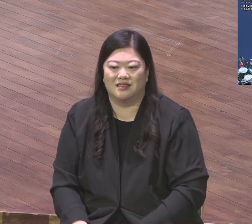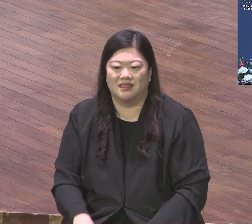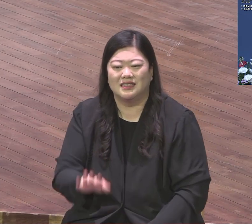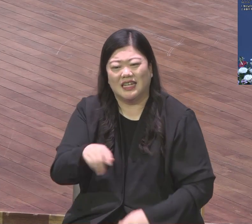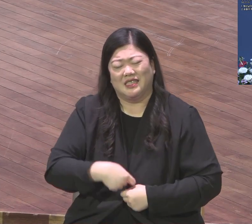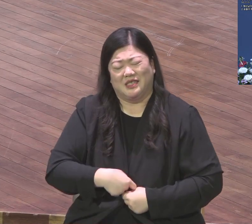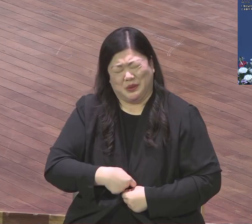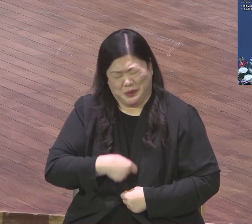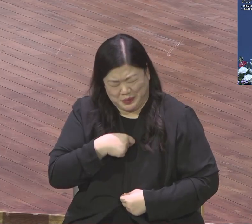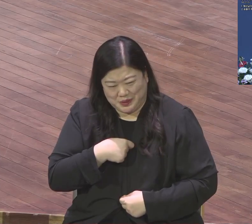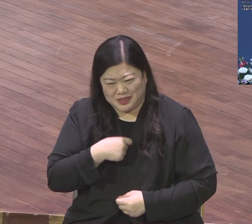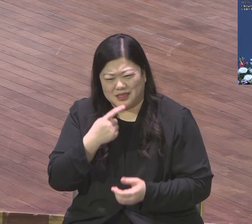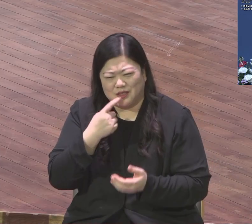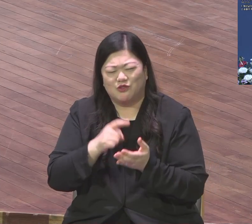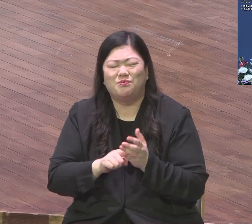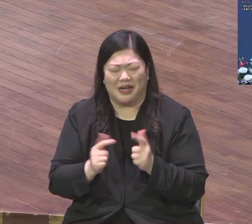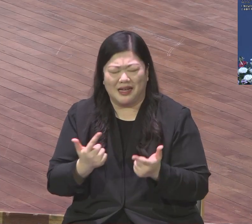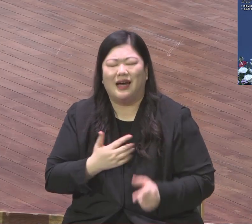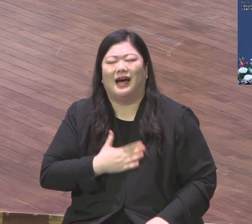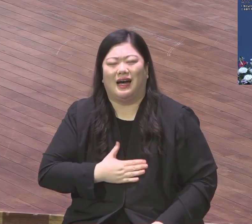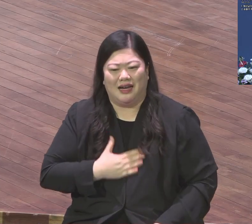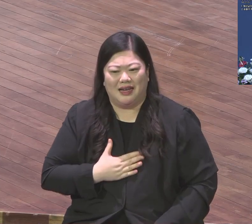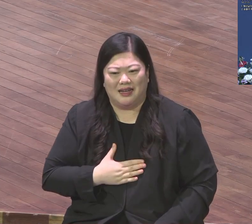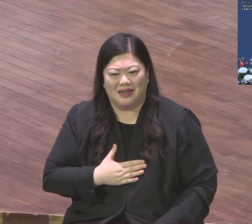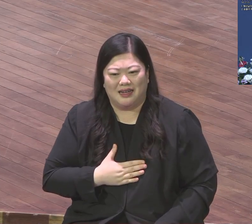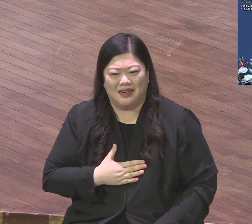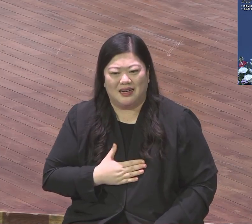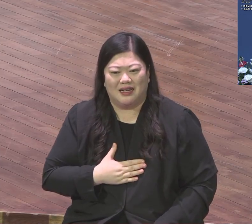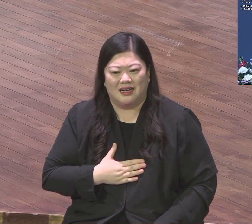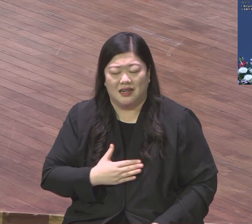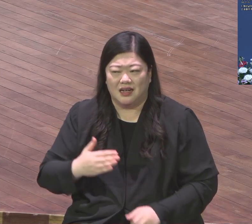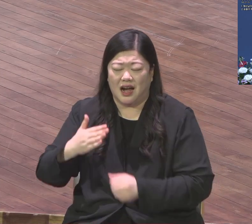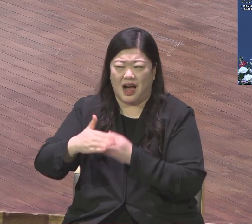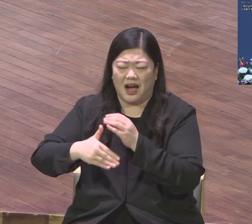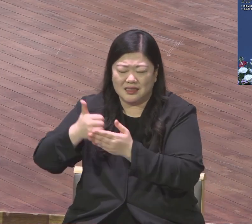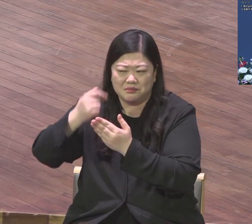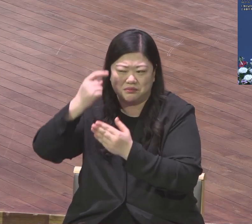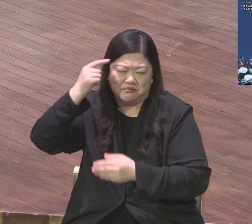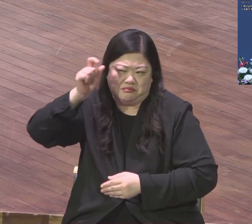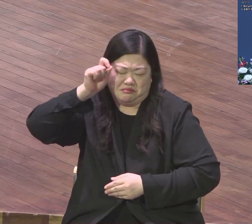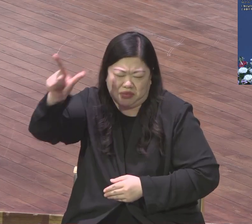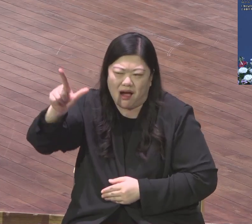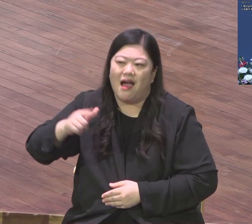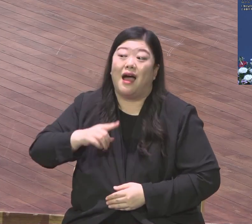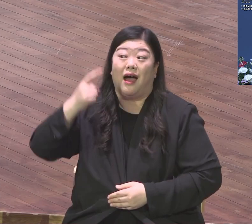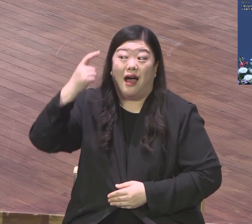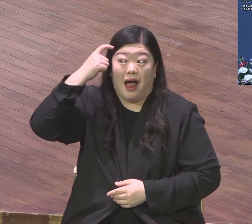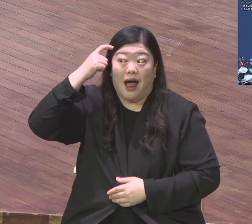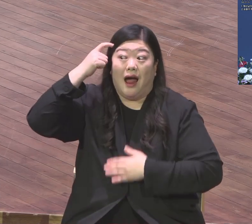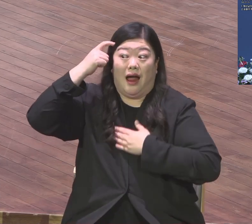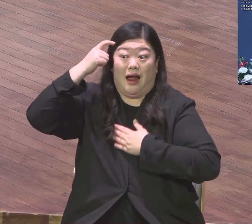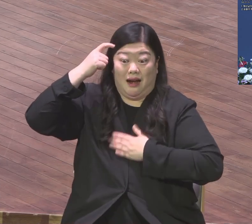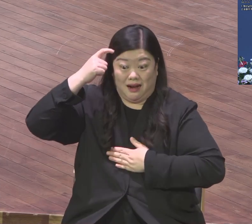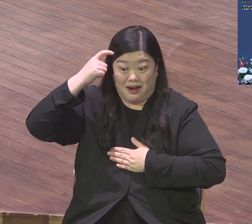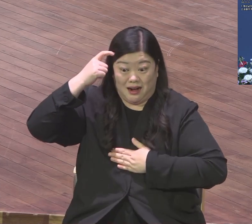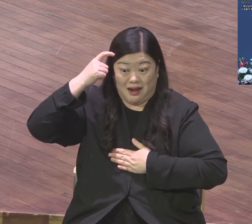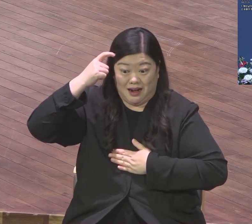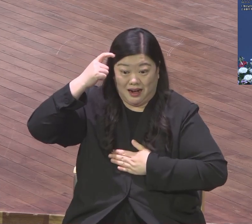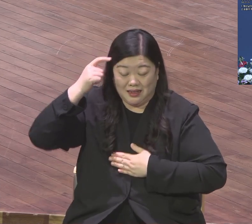거예요. 결단하기가 믿음 아니고는 기도 배경이 없이는 쉽지 않을 거예요.